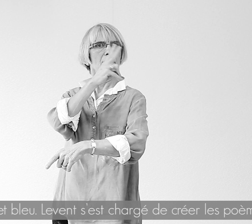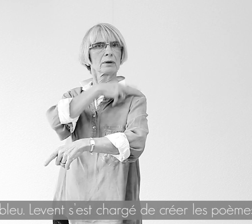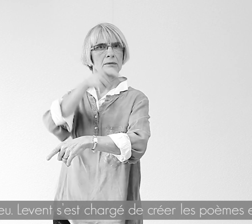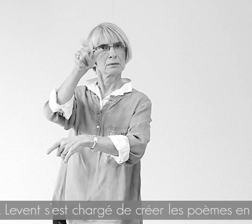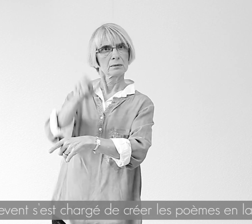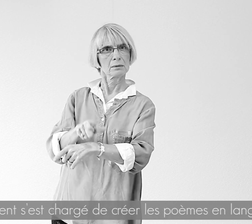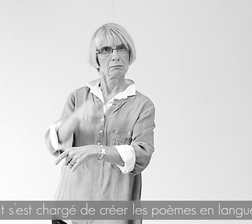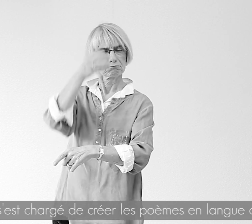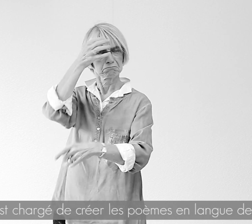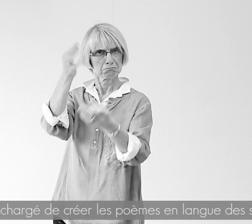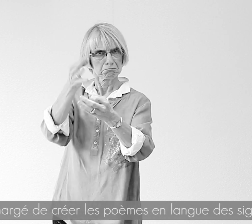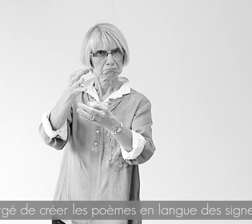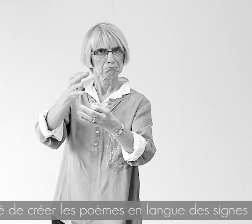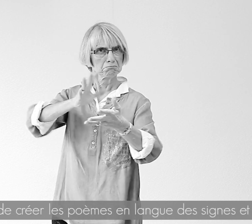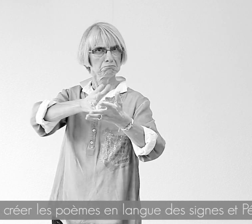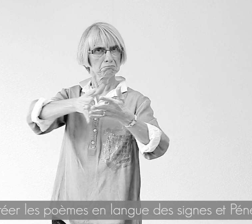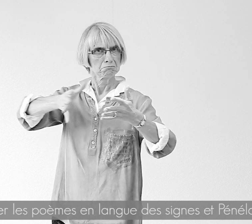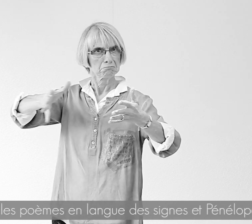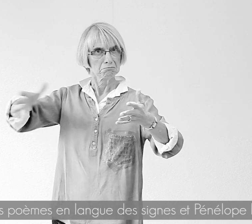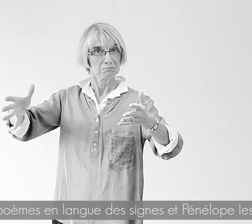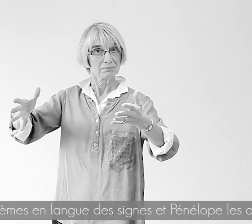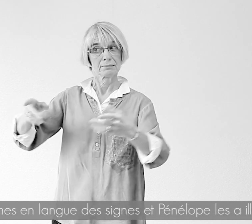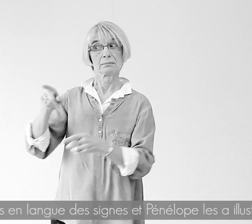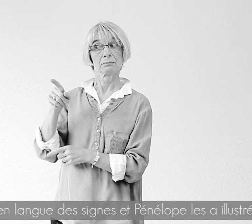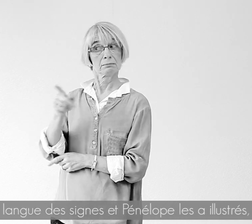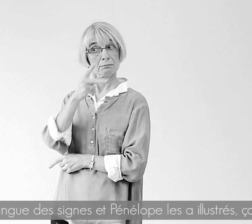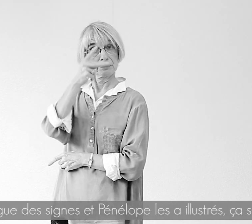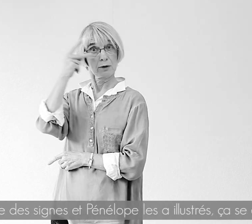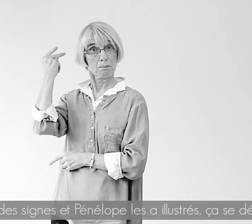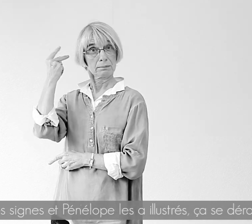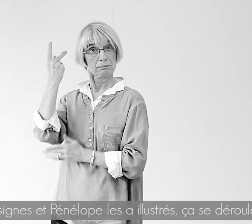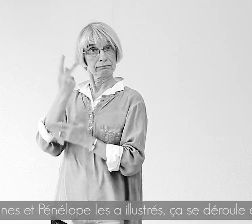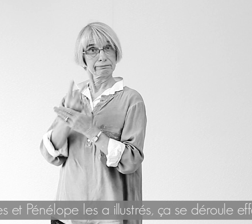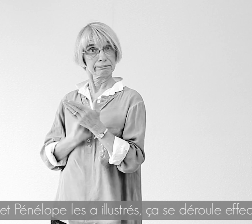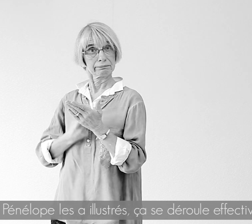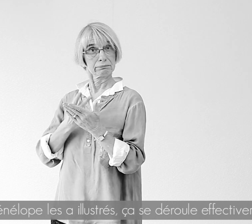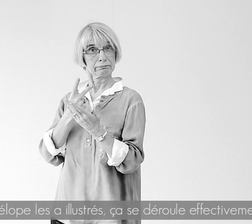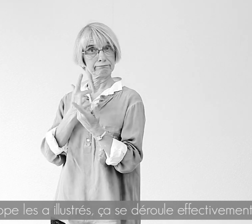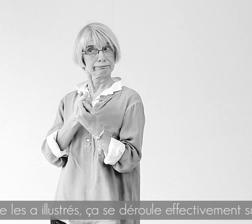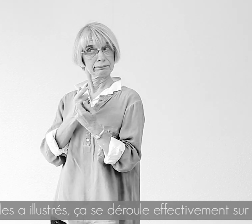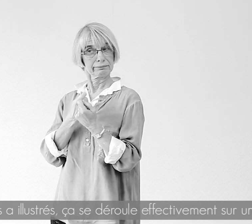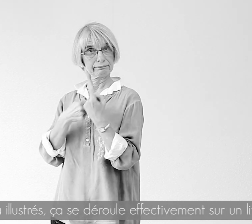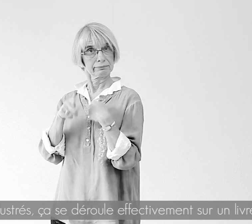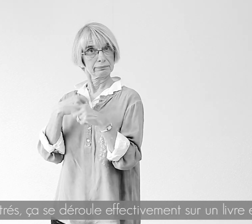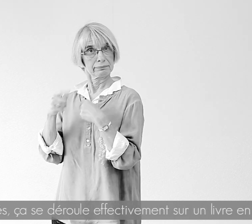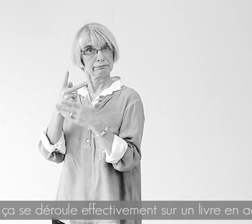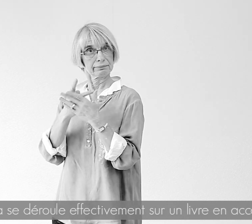L'event s'est chargé de créer les poèmes en langue des signes et Pénélope les a illustrés.